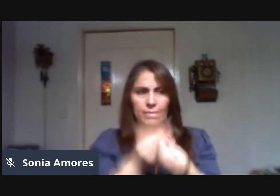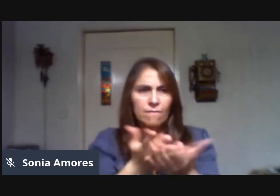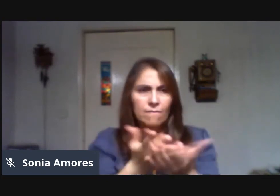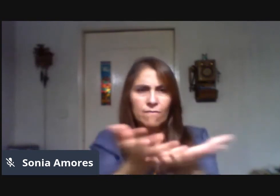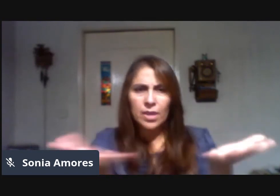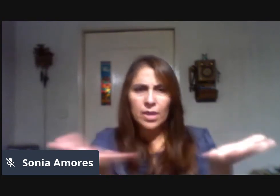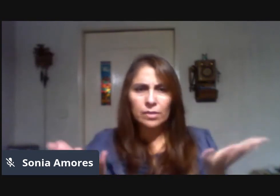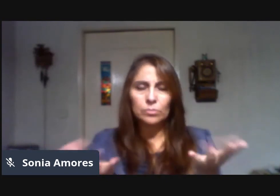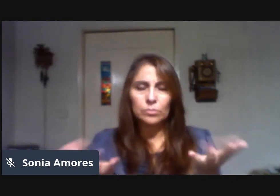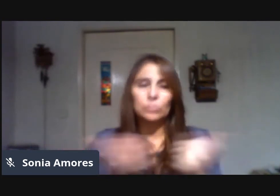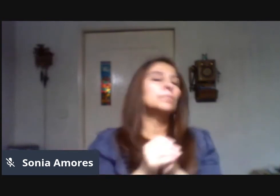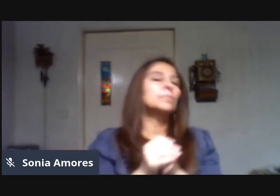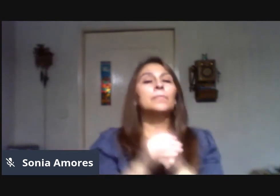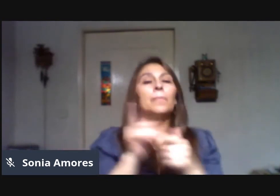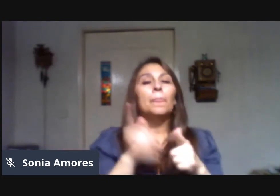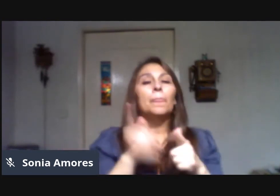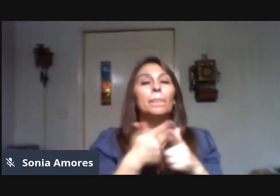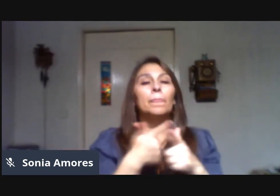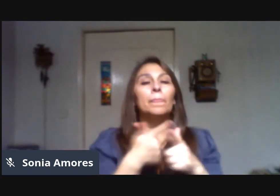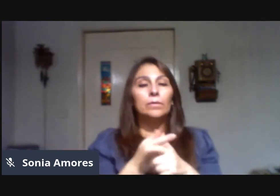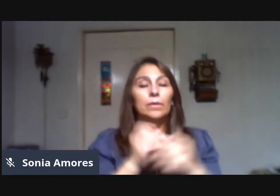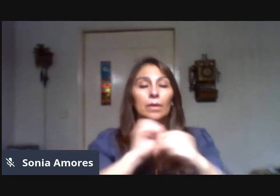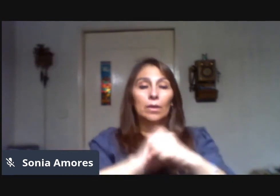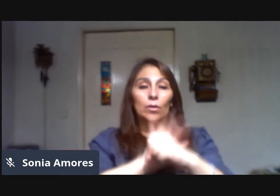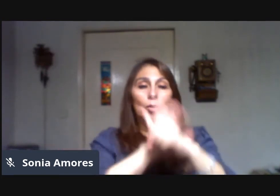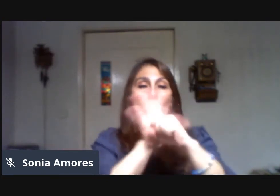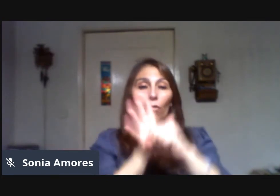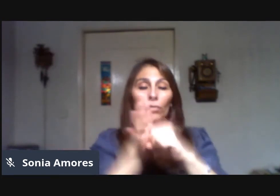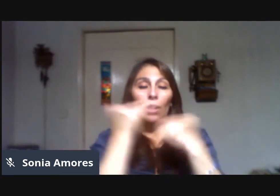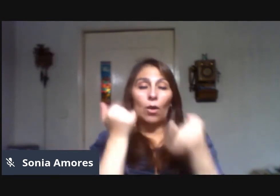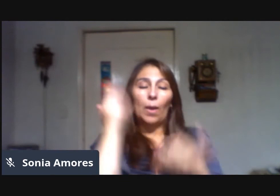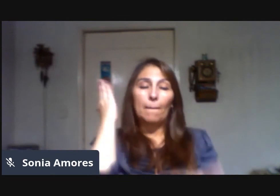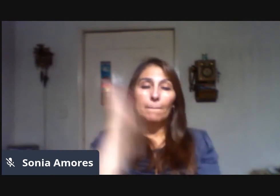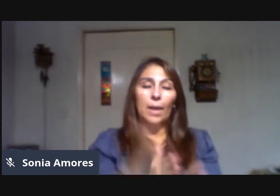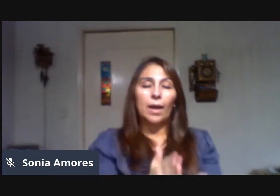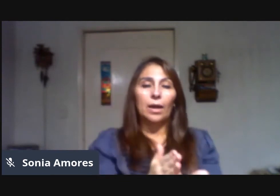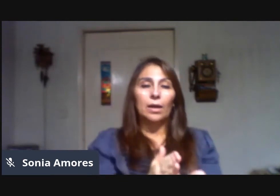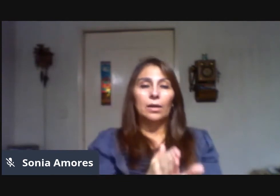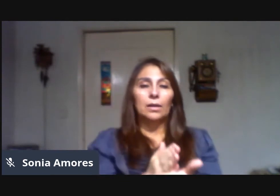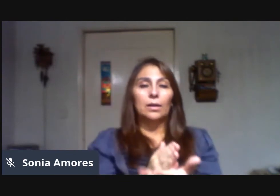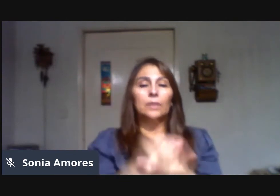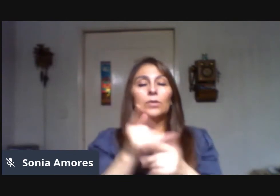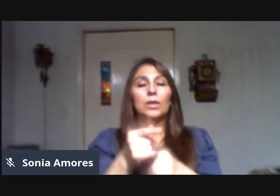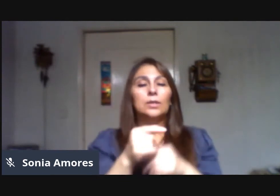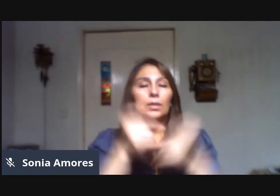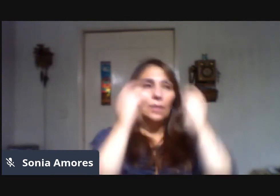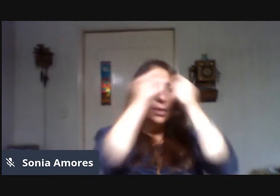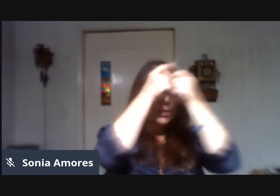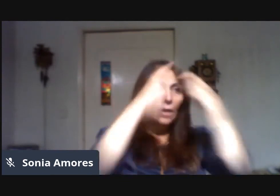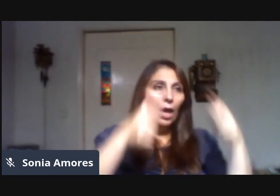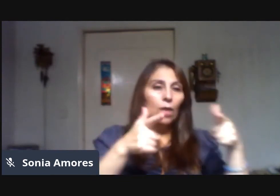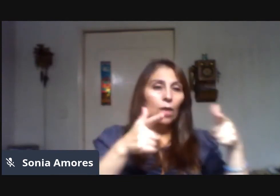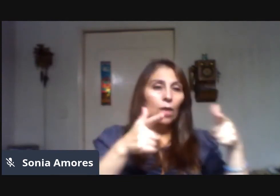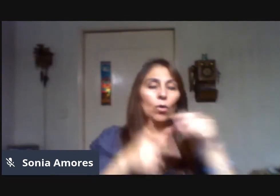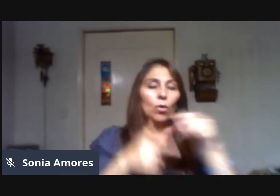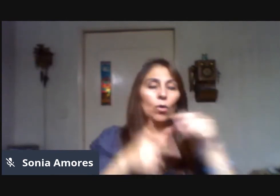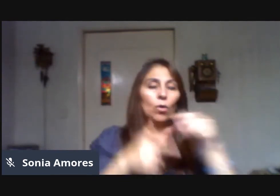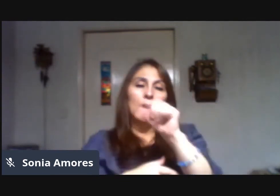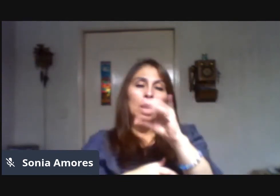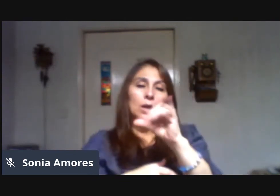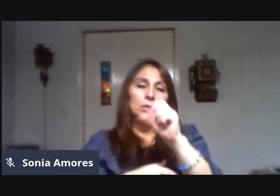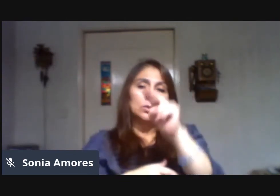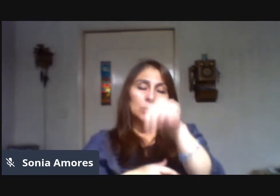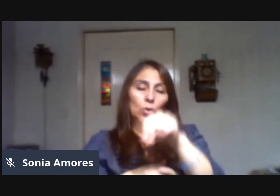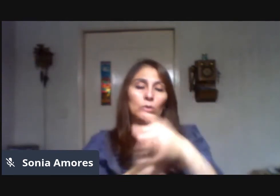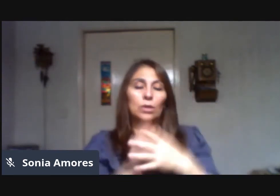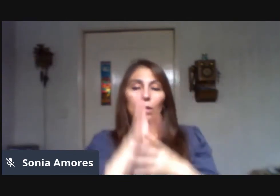está generando la pandemia de fortalecer la idea de Estado-Nación, de intervenir en el mercado y en las